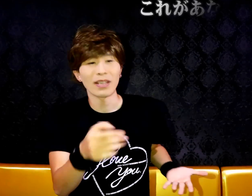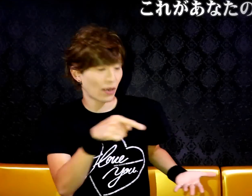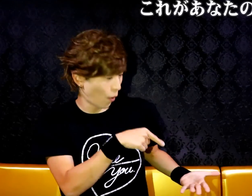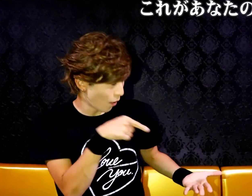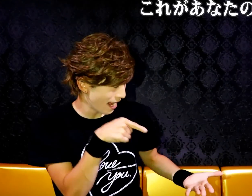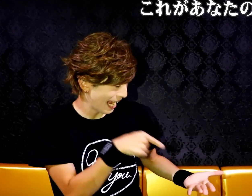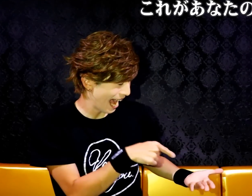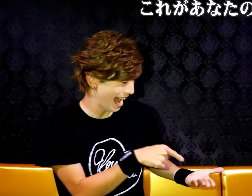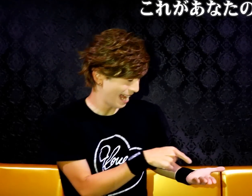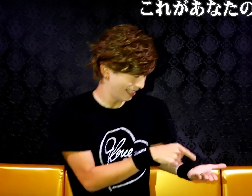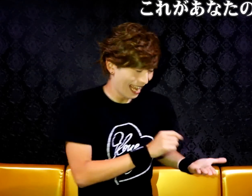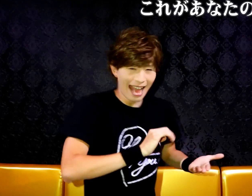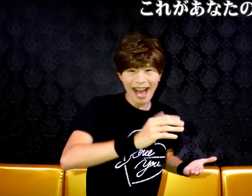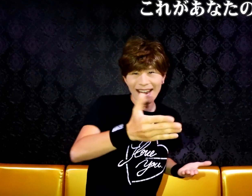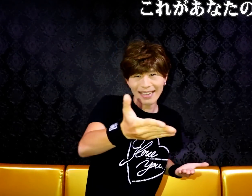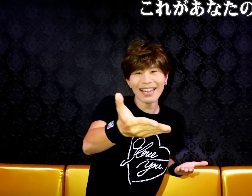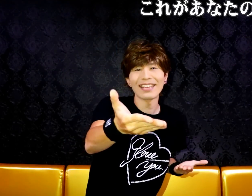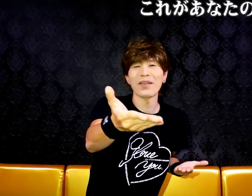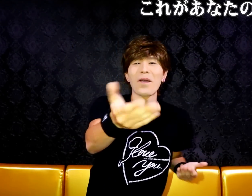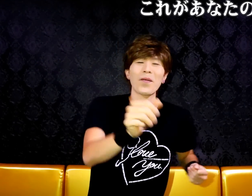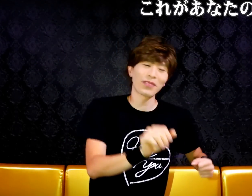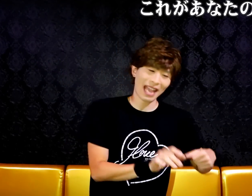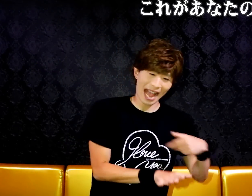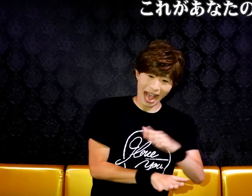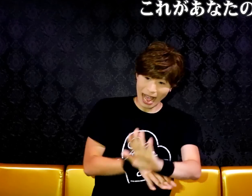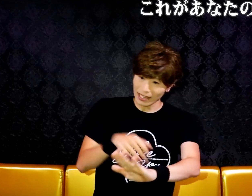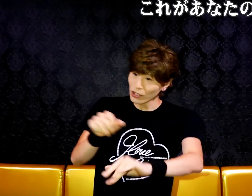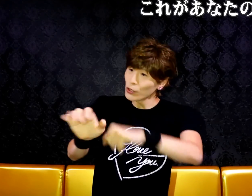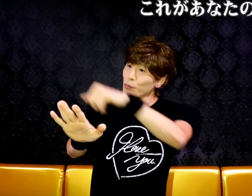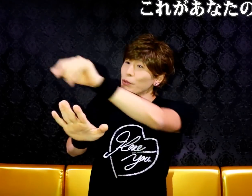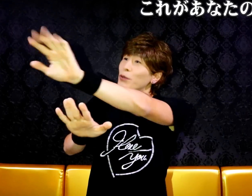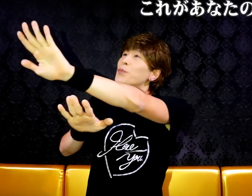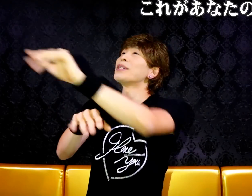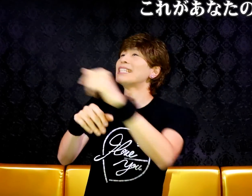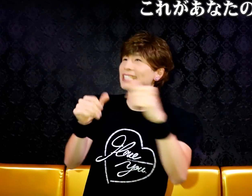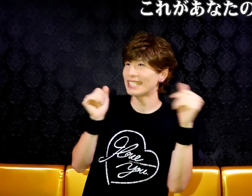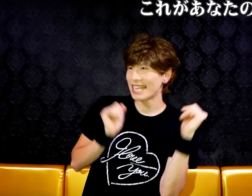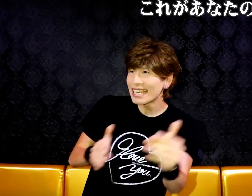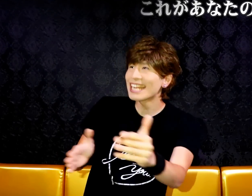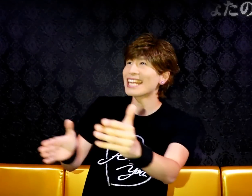ん。これがあなたの歩む道。